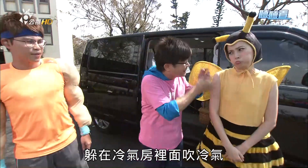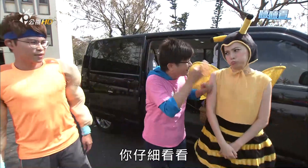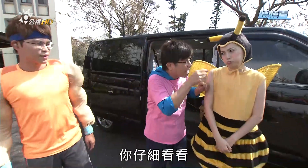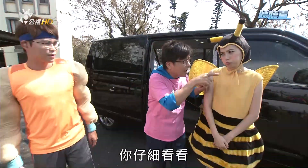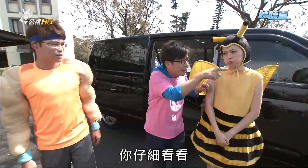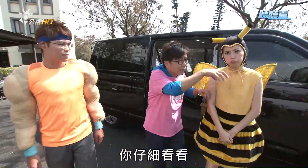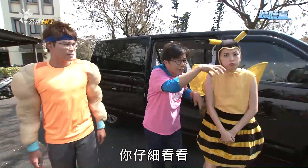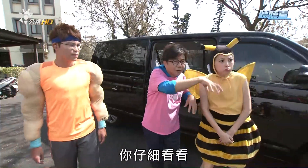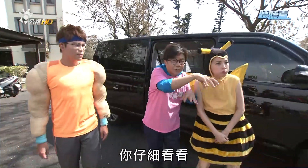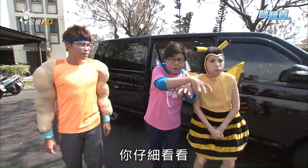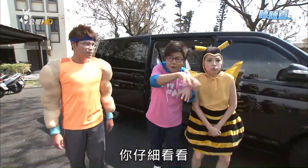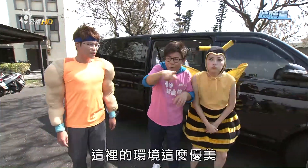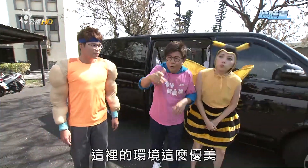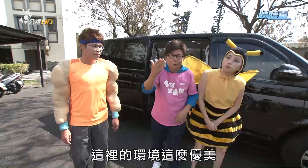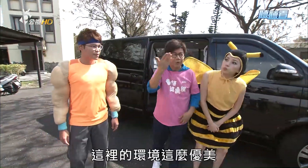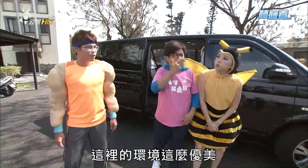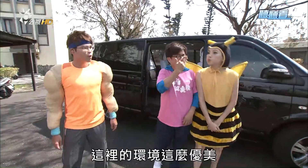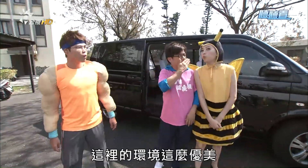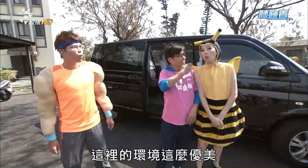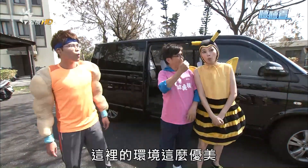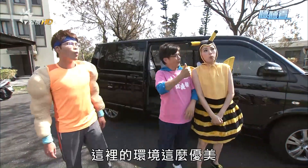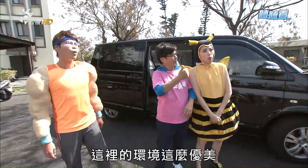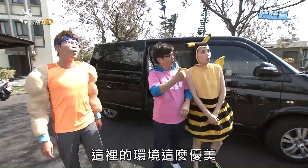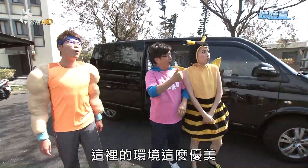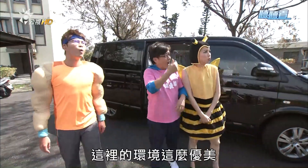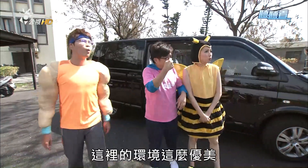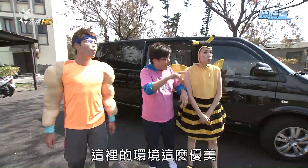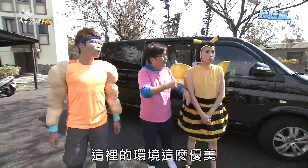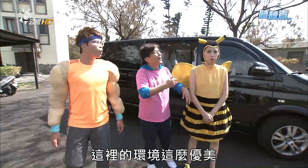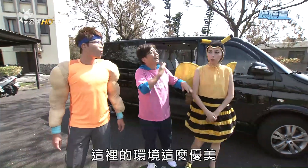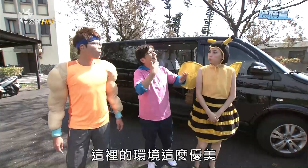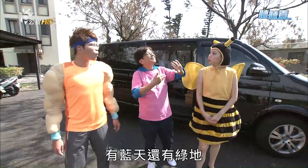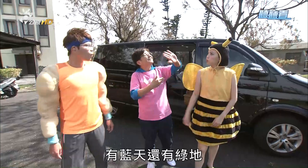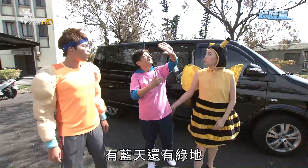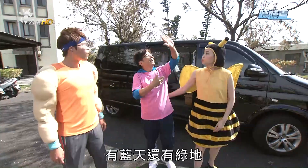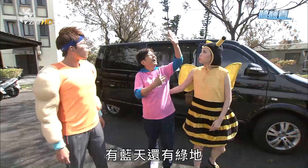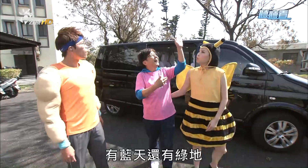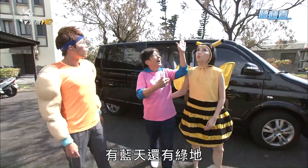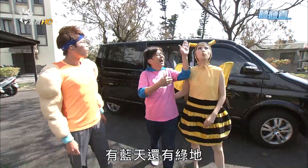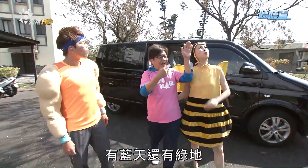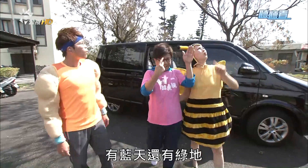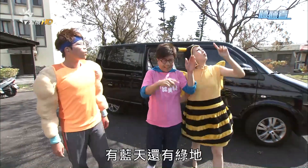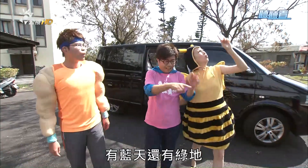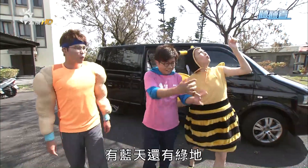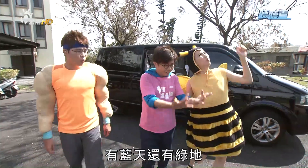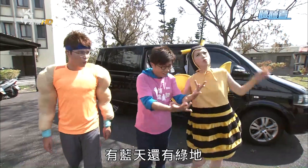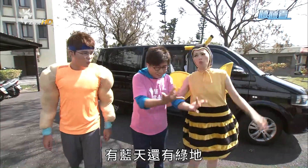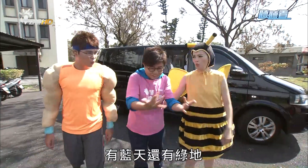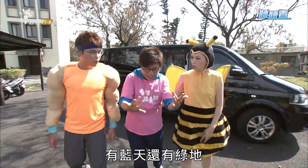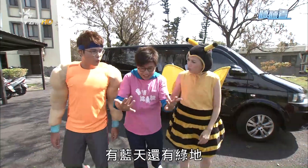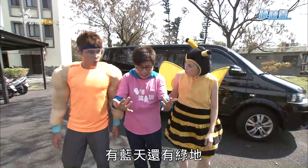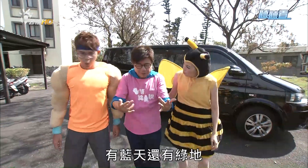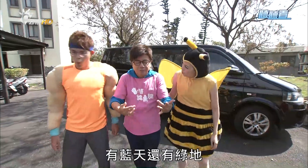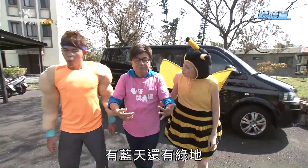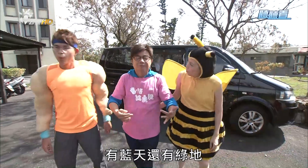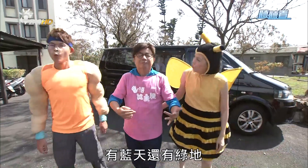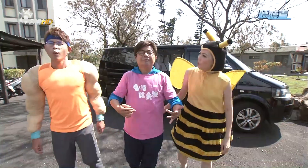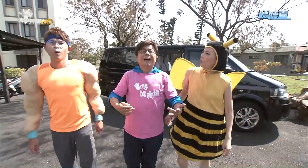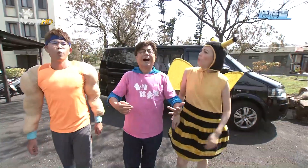你仔细看看啊，这里的环境这么优美啊，有蓝天，还有绿地。